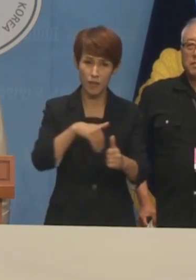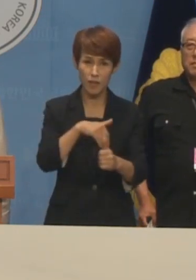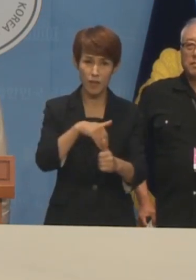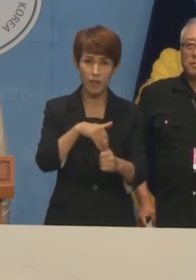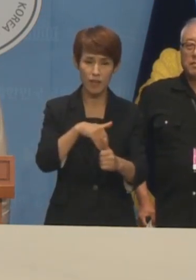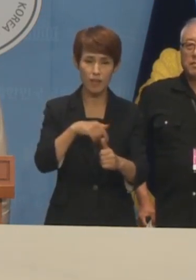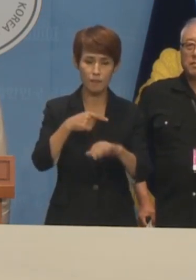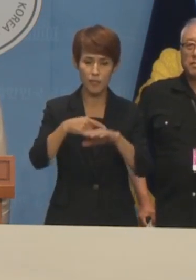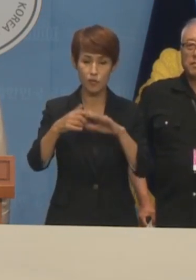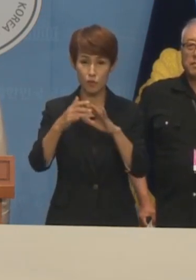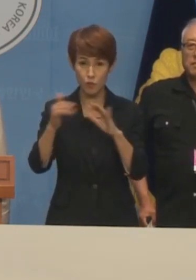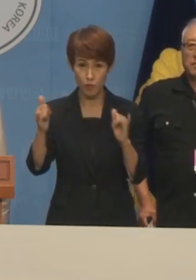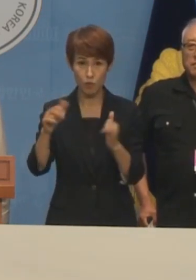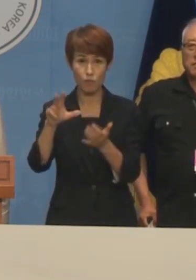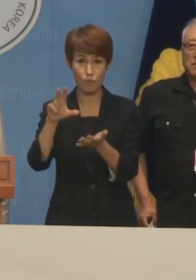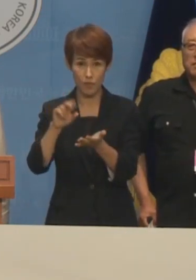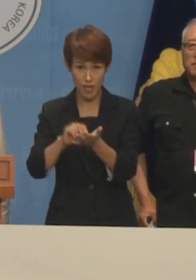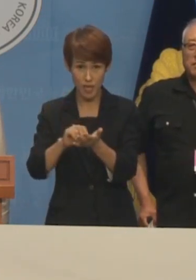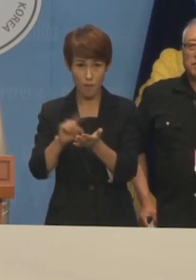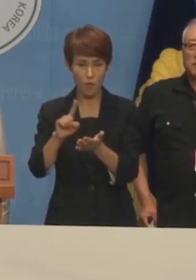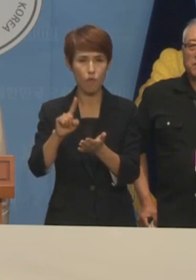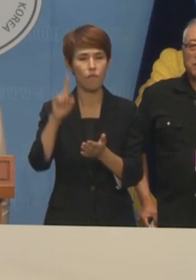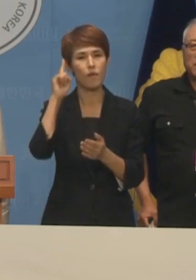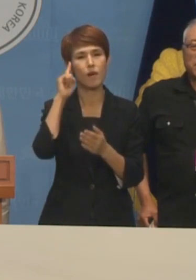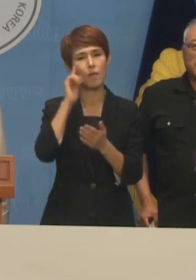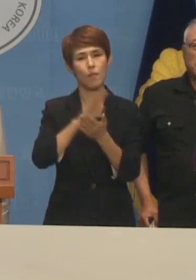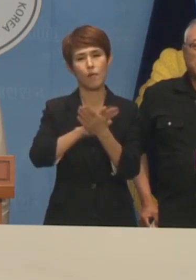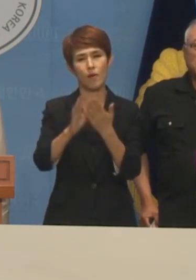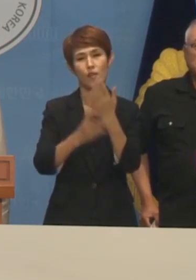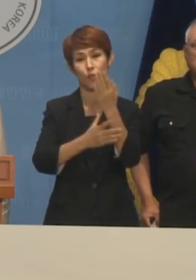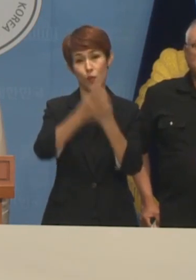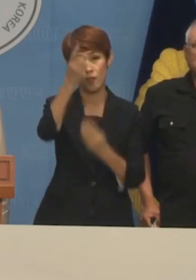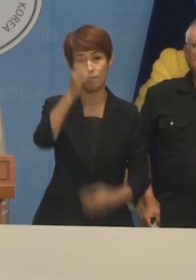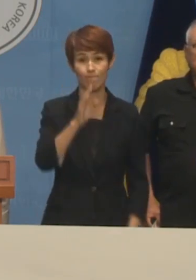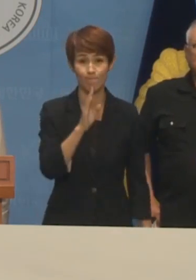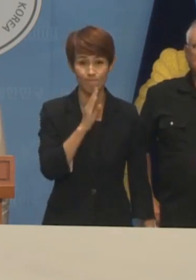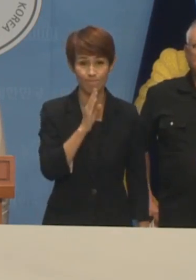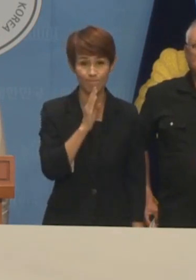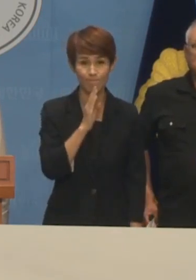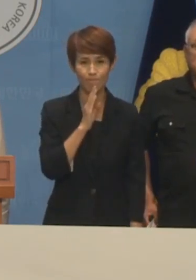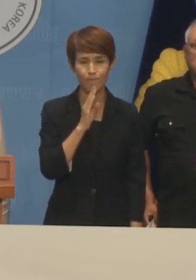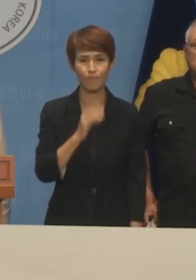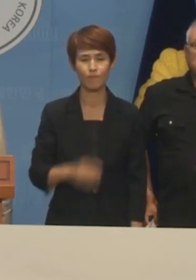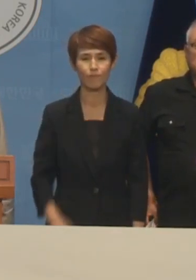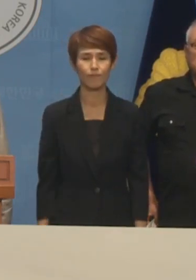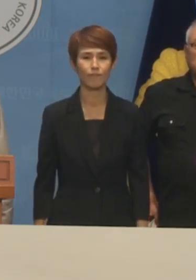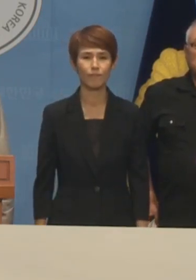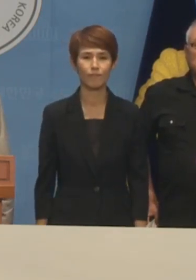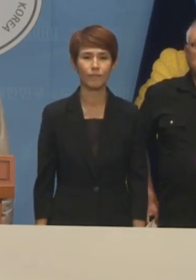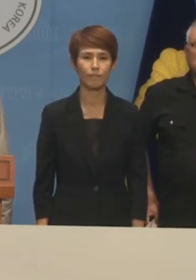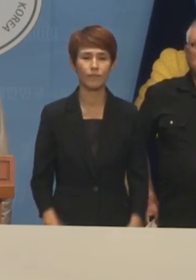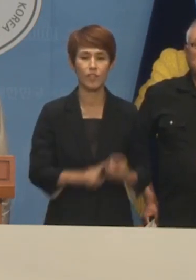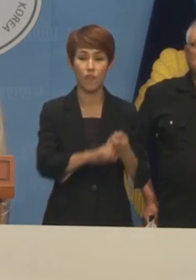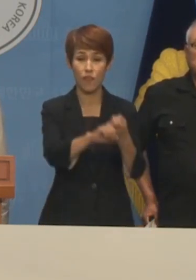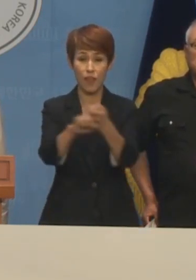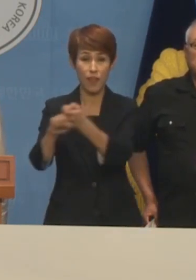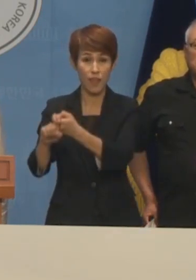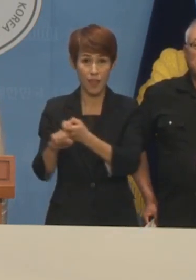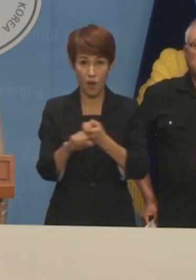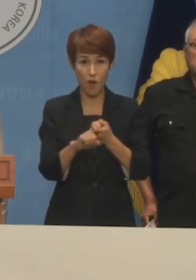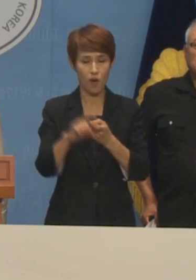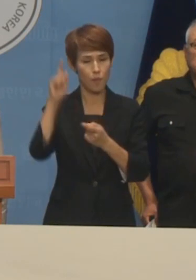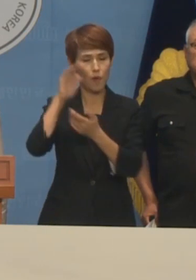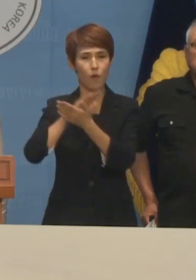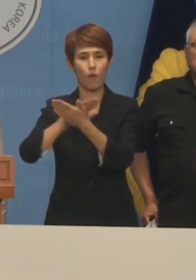뭐라 해도 민족의 평화 통일일 것입니다. 그래야 동민회는 그 연대기구인